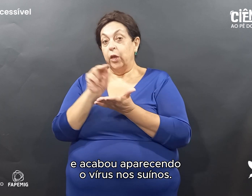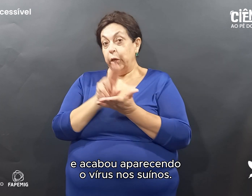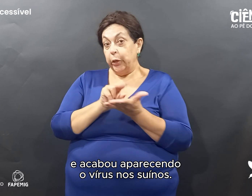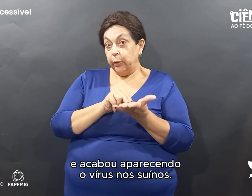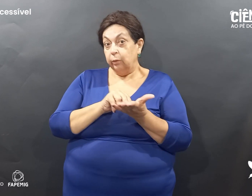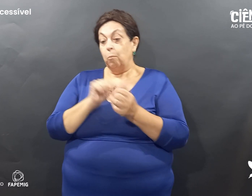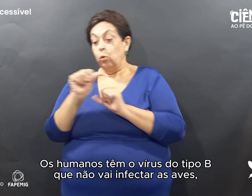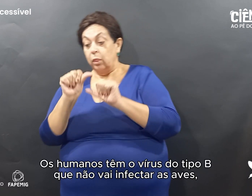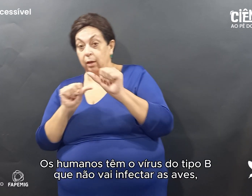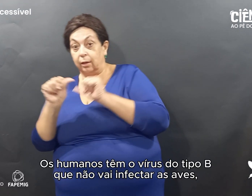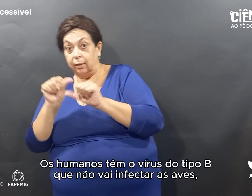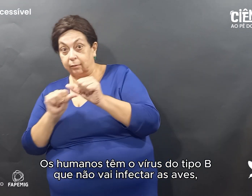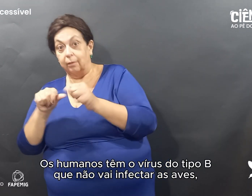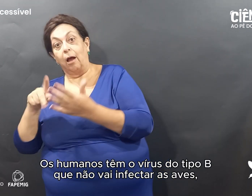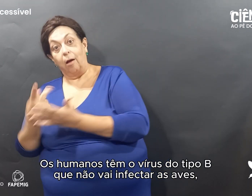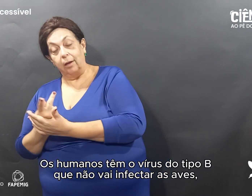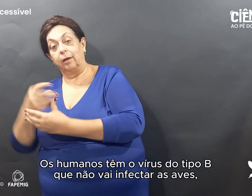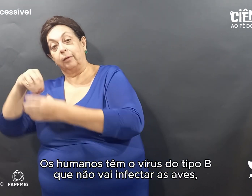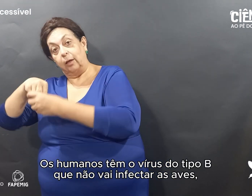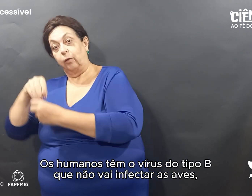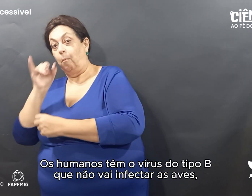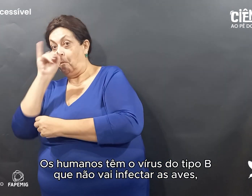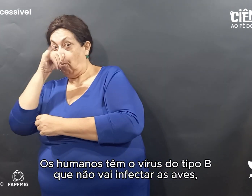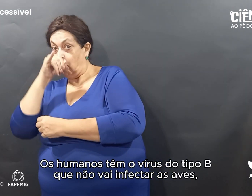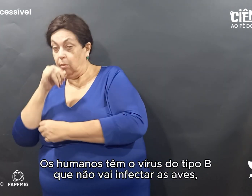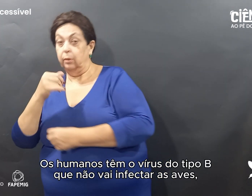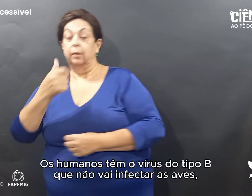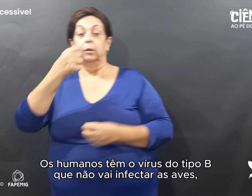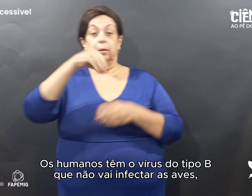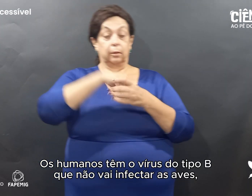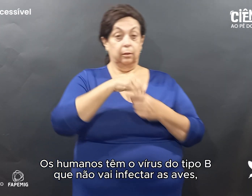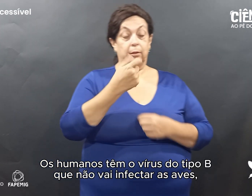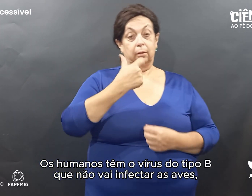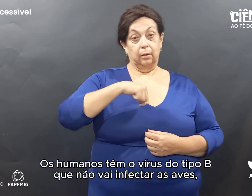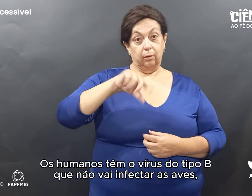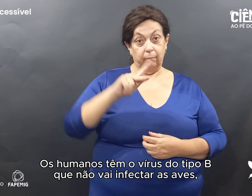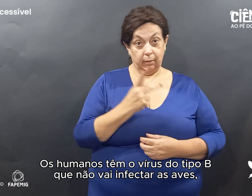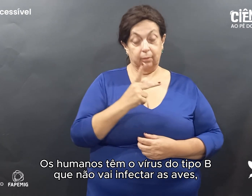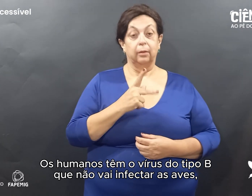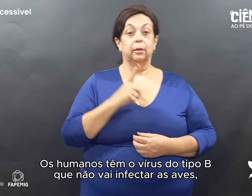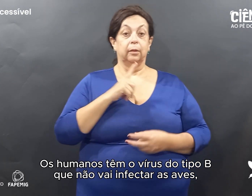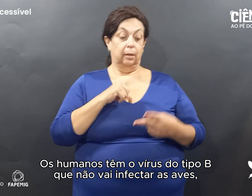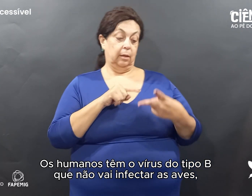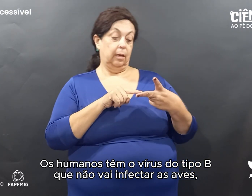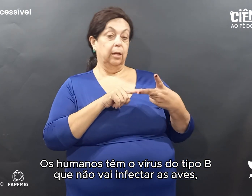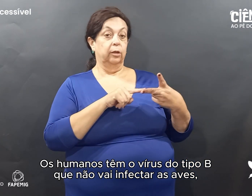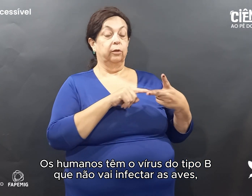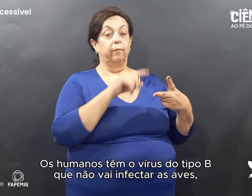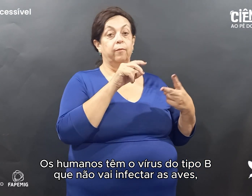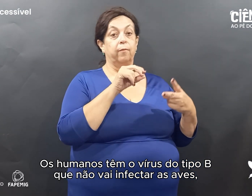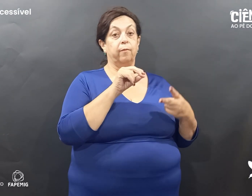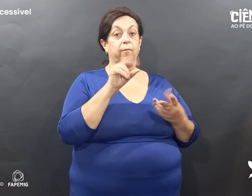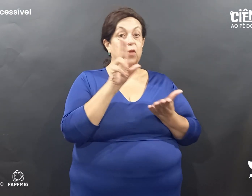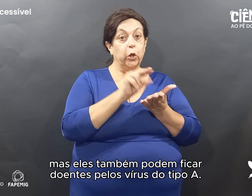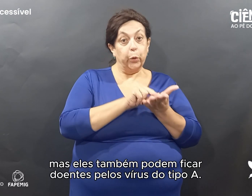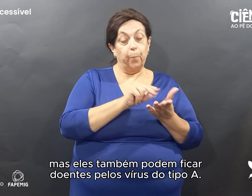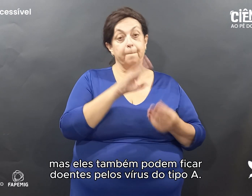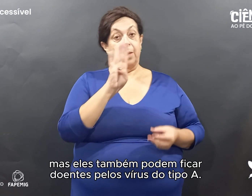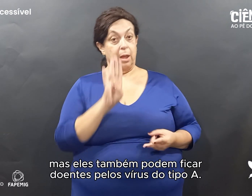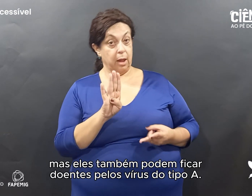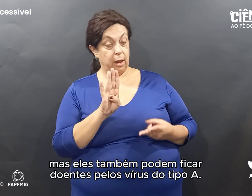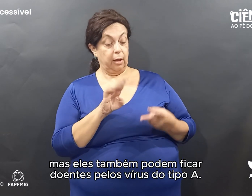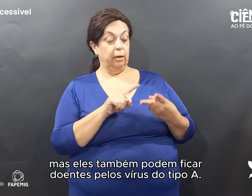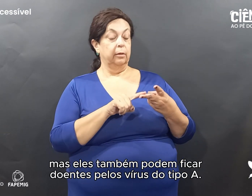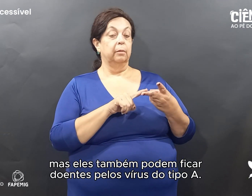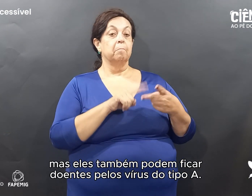nos suínos. Os humanos, eles têm o vírus do tipo B, que não vão infectar as aves,